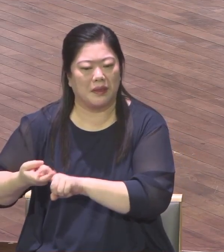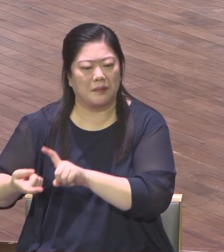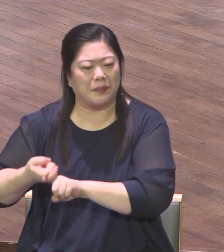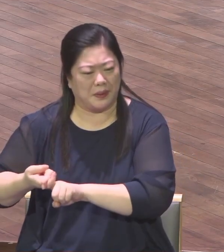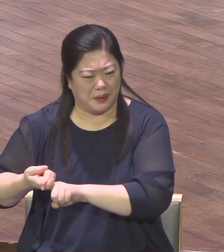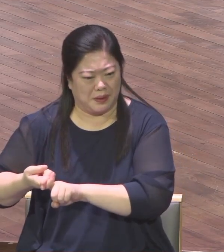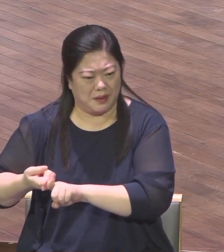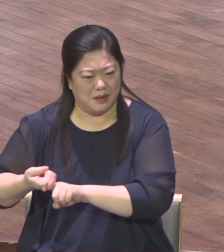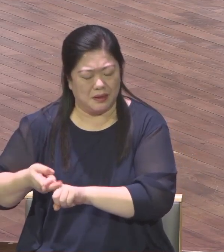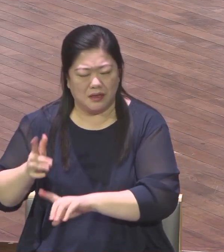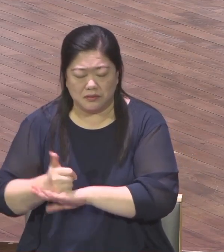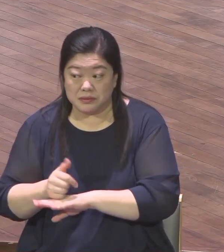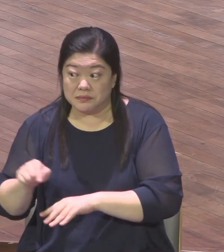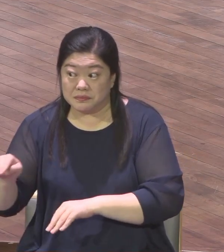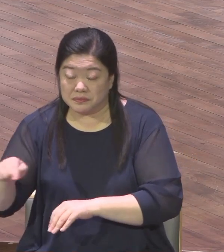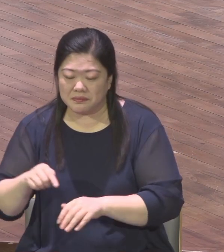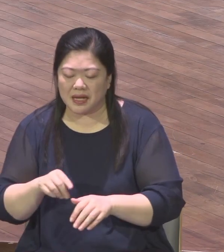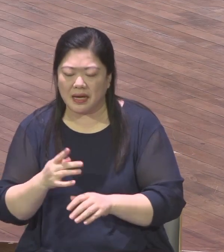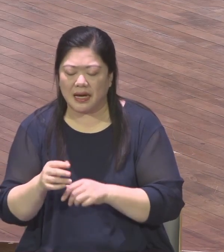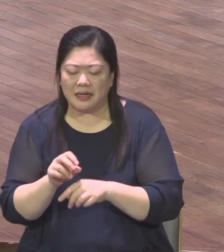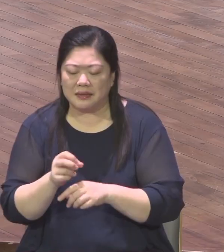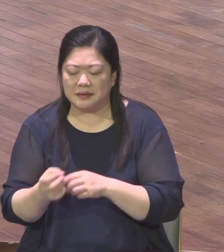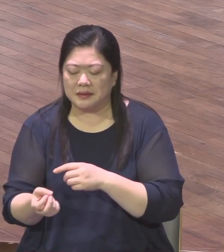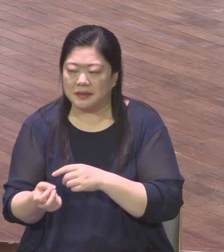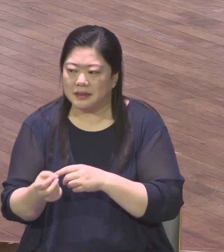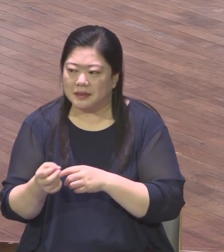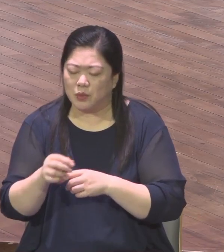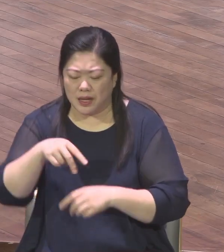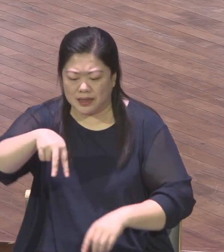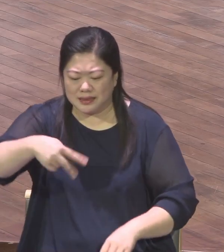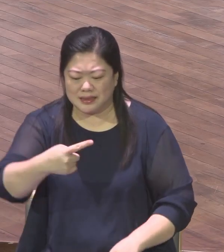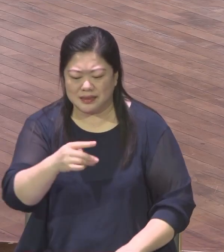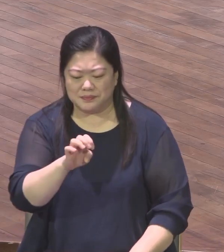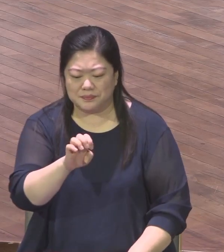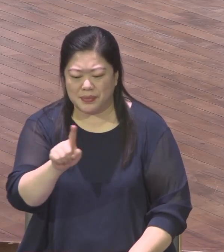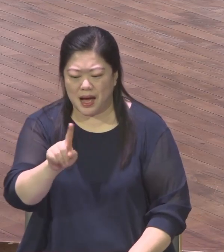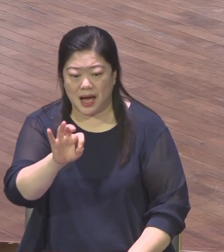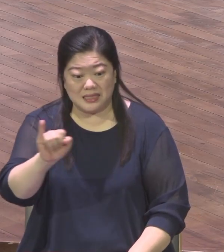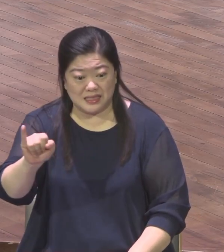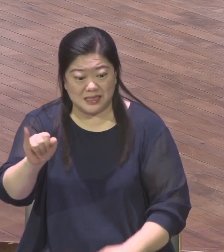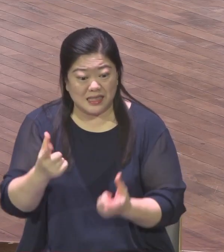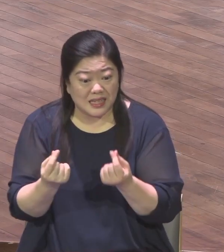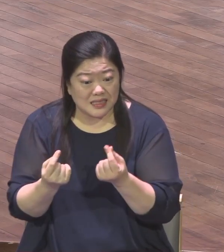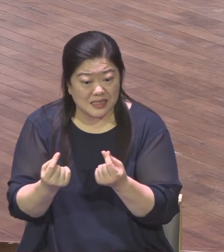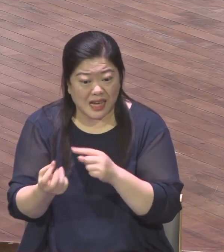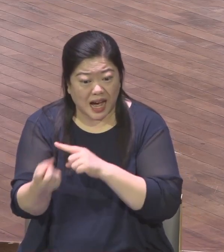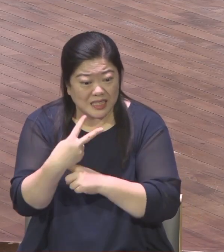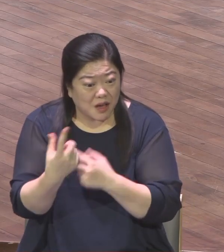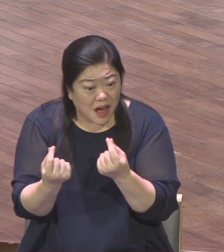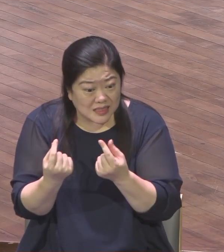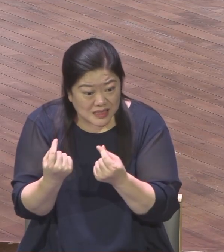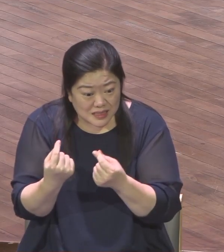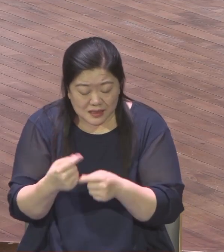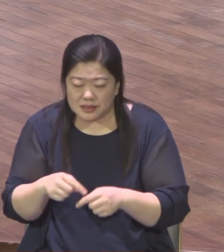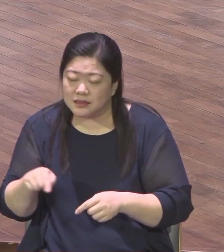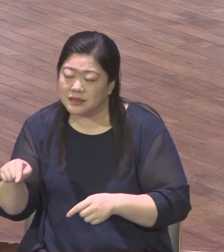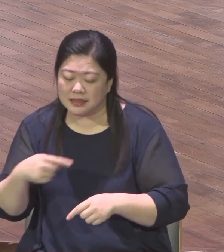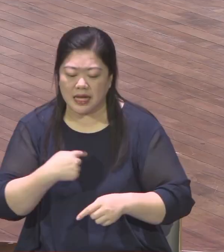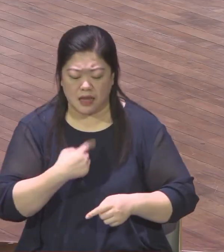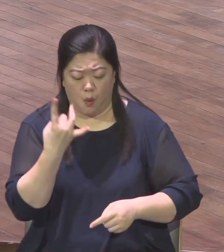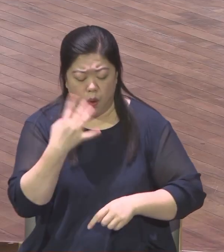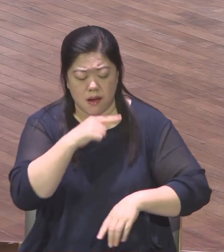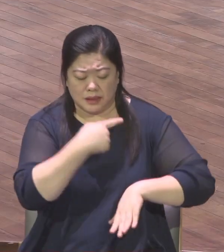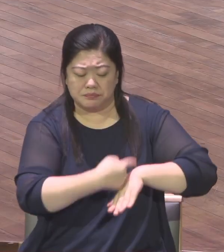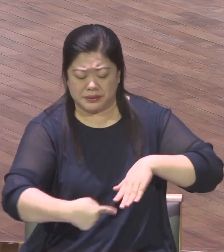있었어요. 바벨론의 정복을 당했는데 친바벨론 노선을 걷고 있었어요. 자, 예레미야 40장 9절에